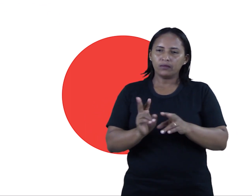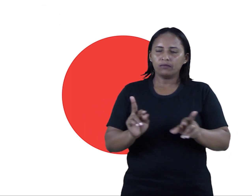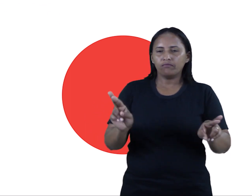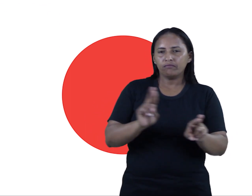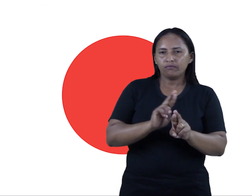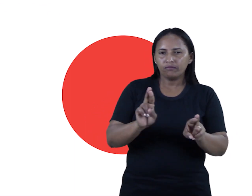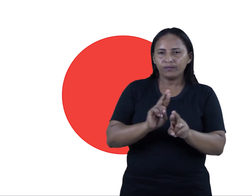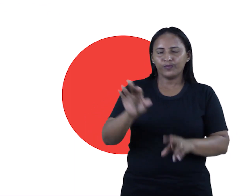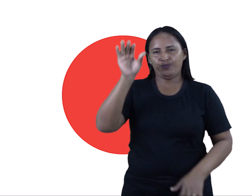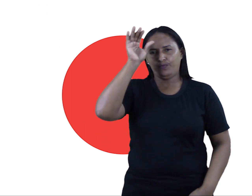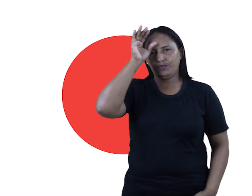do país.